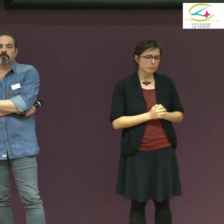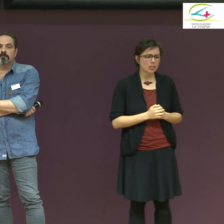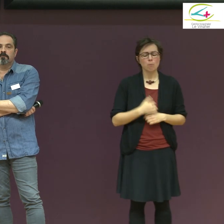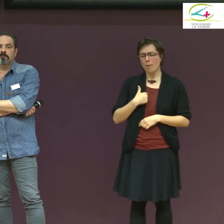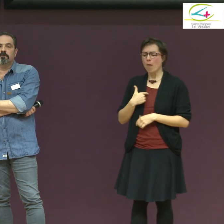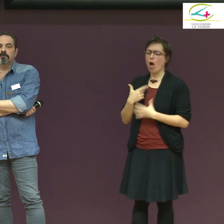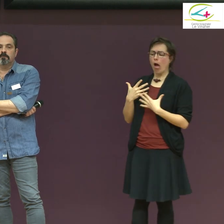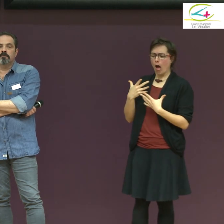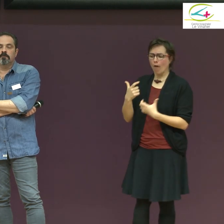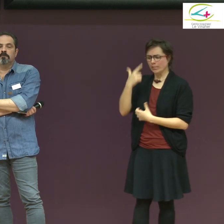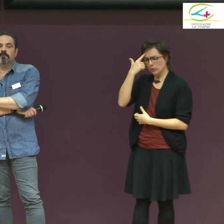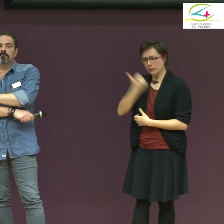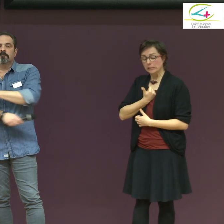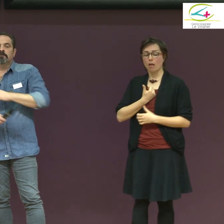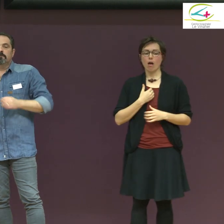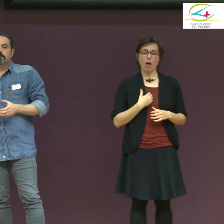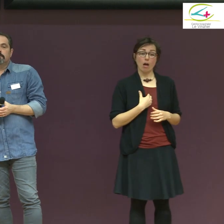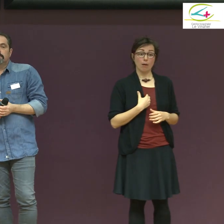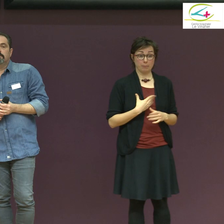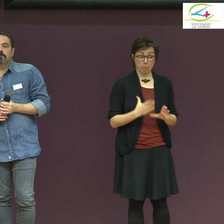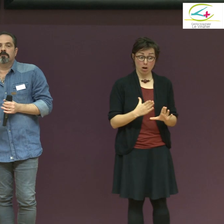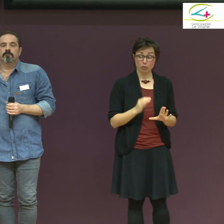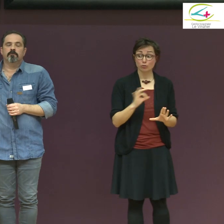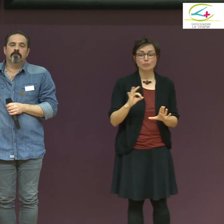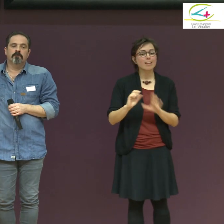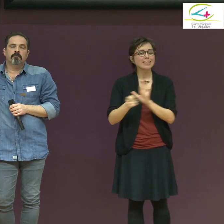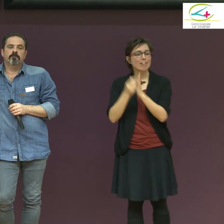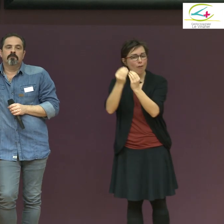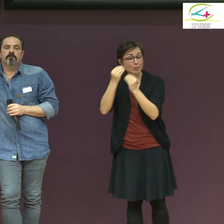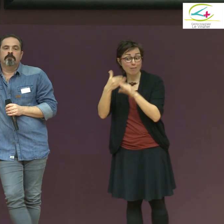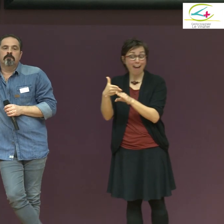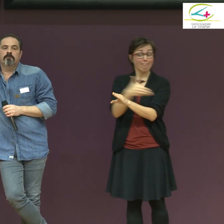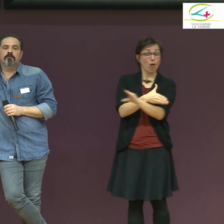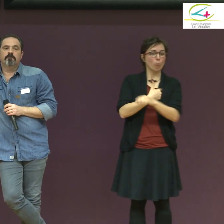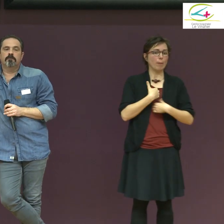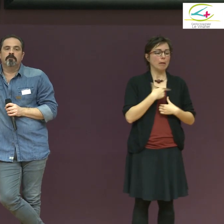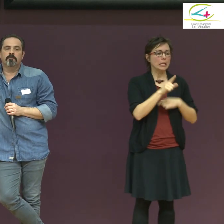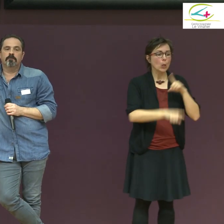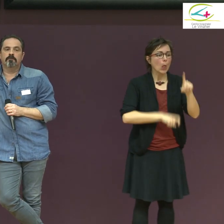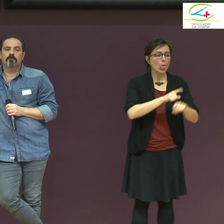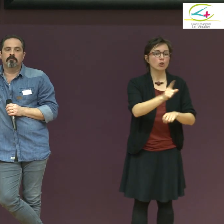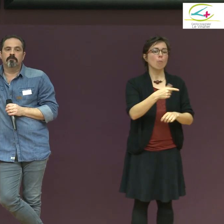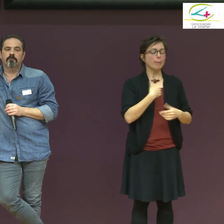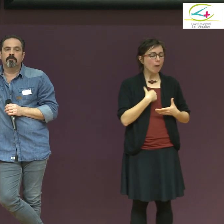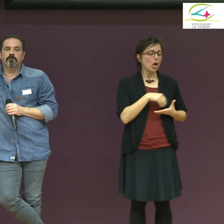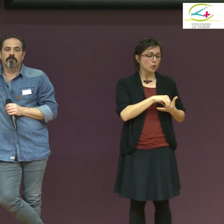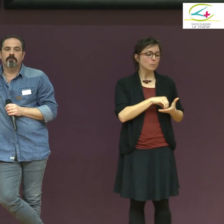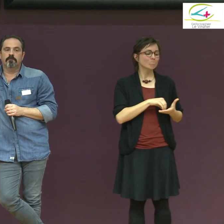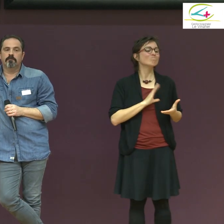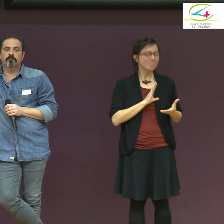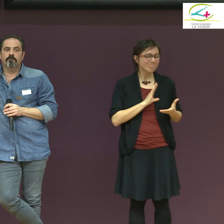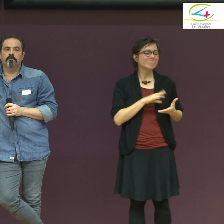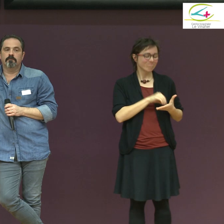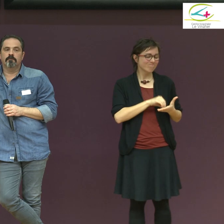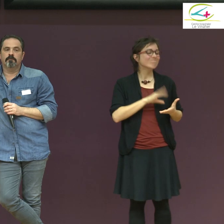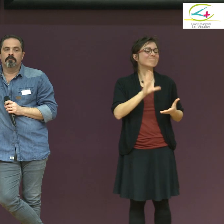me suicider. Et moi, je sais que jusqu'à la formation, je ne posais pas plus de questions, je notais pour transmettre le type.